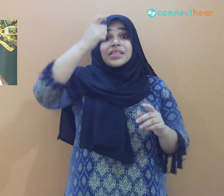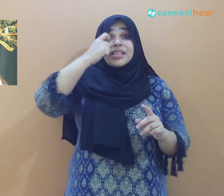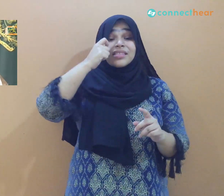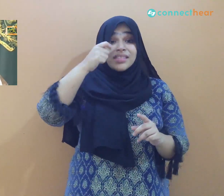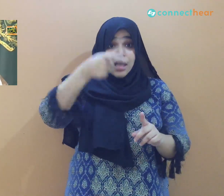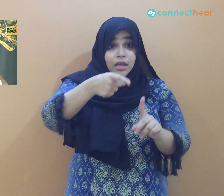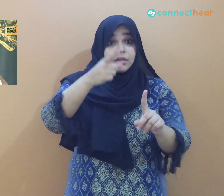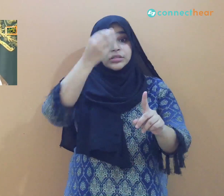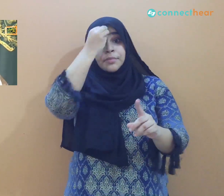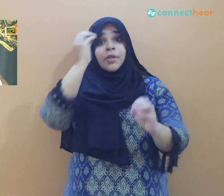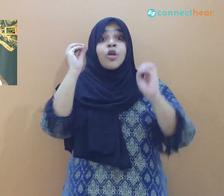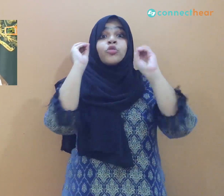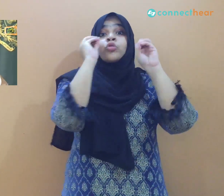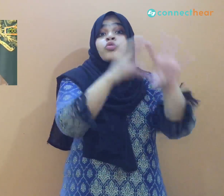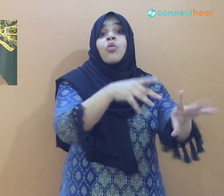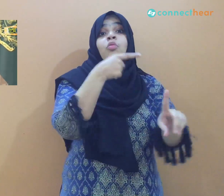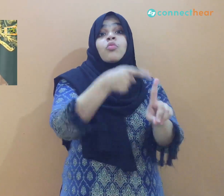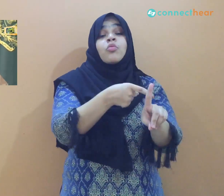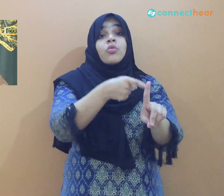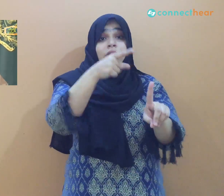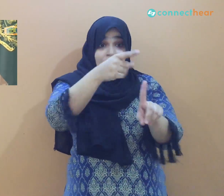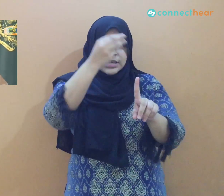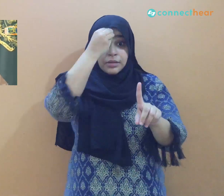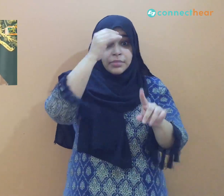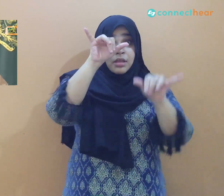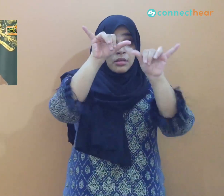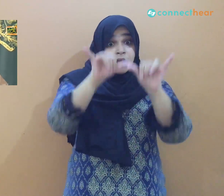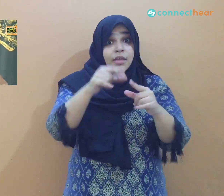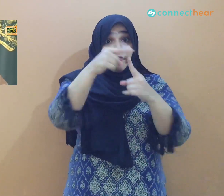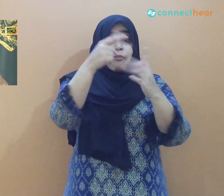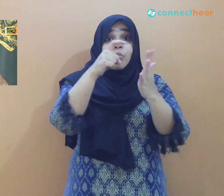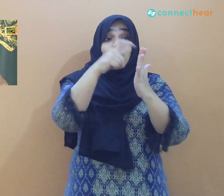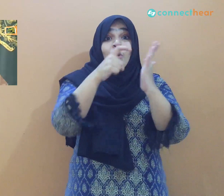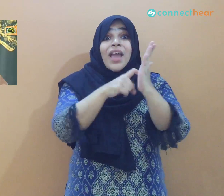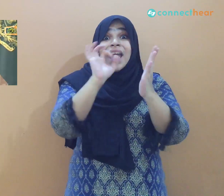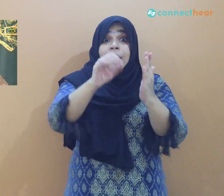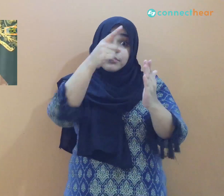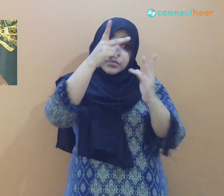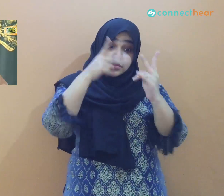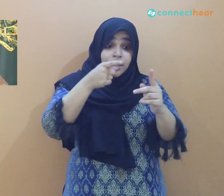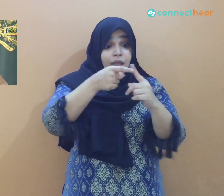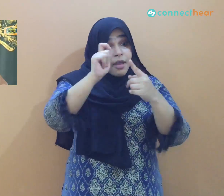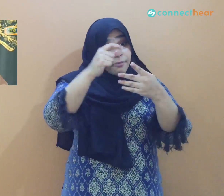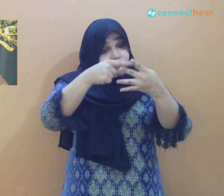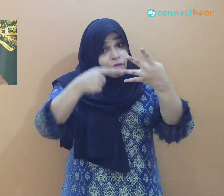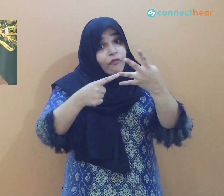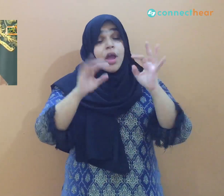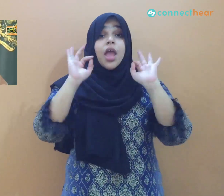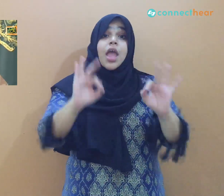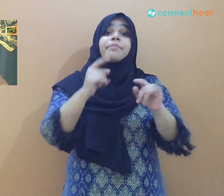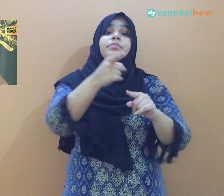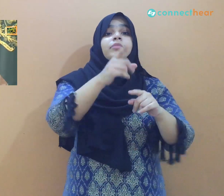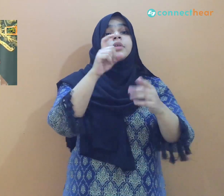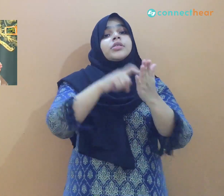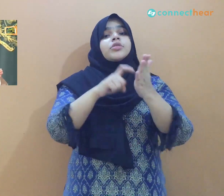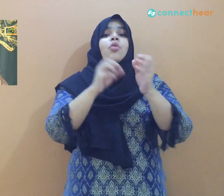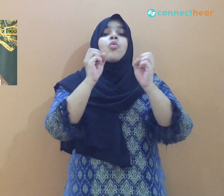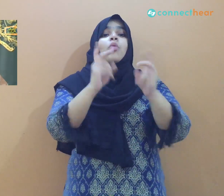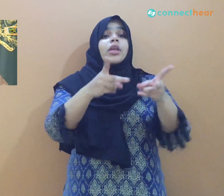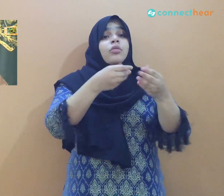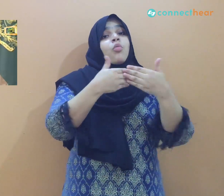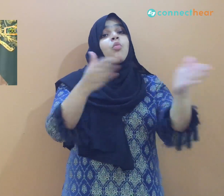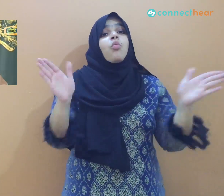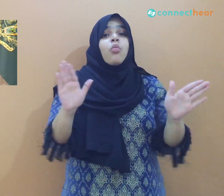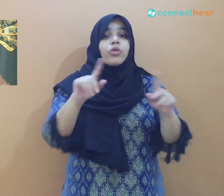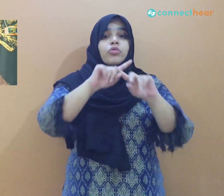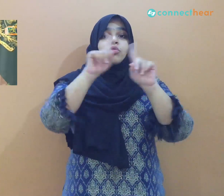کے اوپر ہم ذمہ داری دے دیں گے کہ آپ نے یہ قدم اٹھانے ہیں, یہ شرائط ہیں جس کے اوپر چل کے